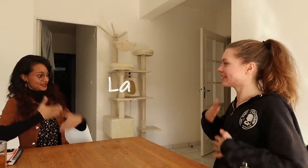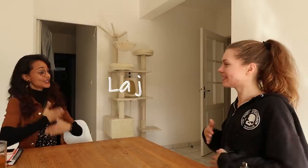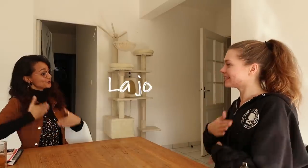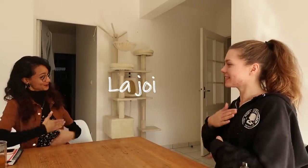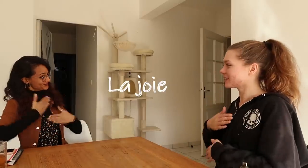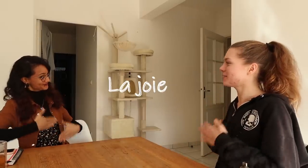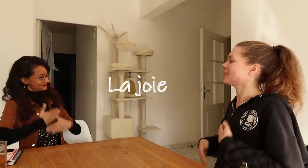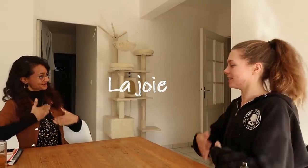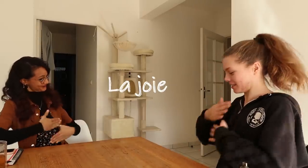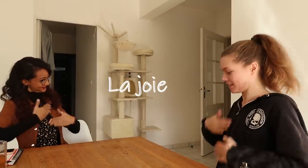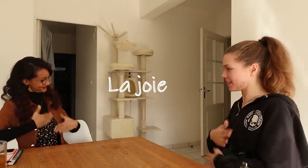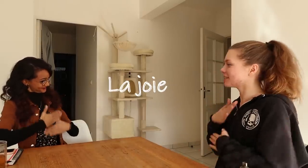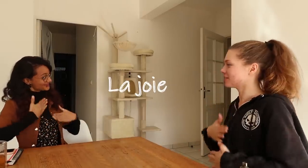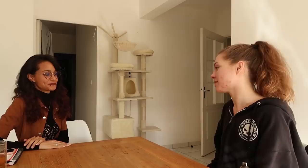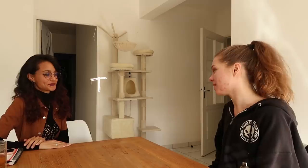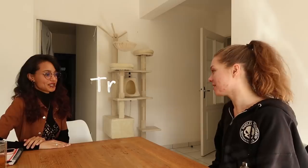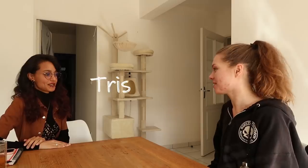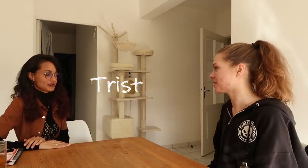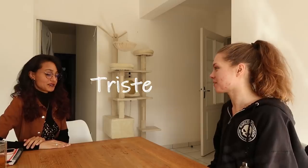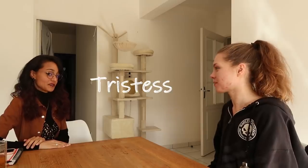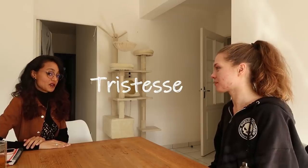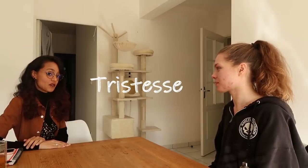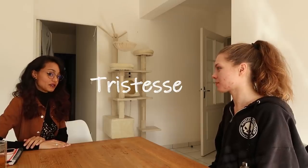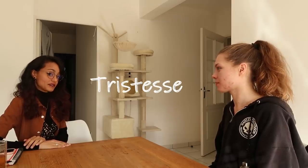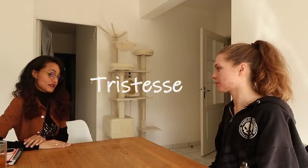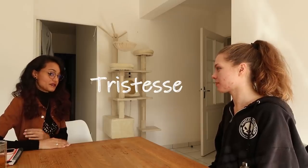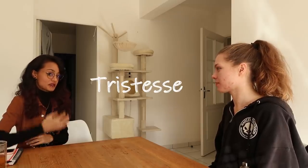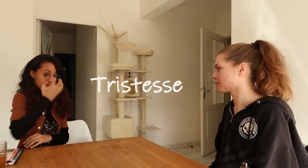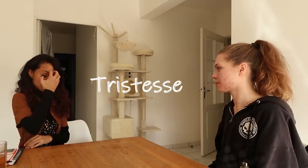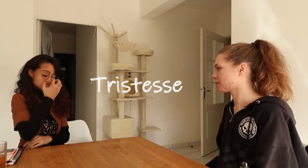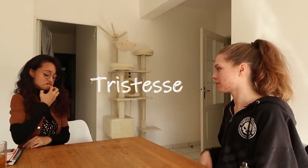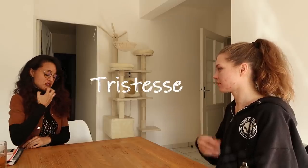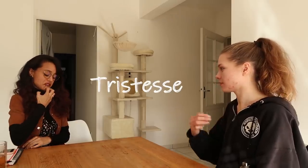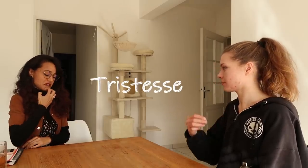La joie. Ok. Ça. La tristesse. Alors, la tristesse, c'est.